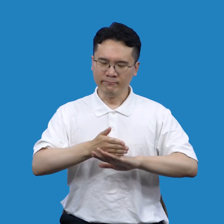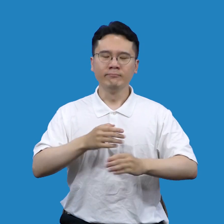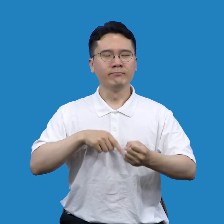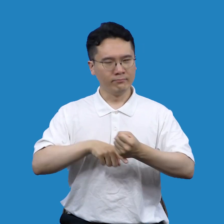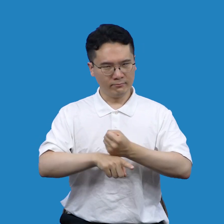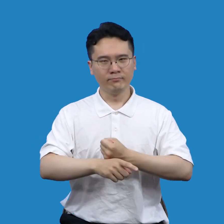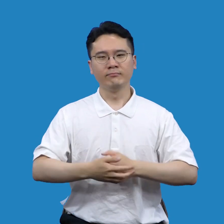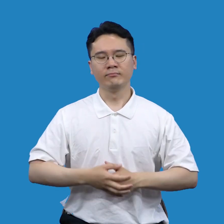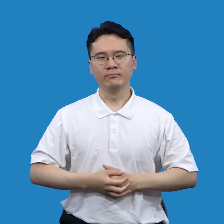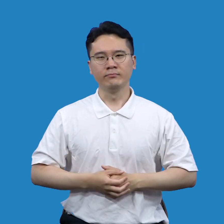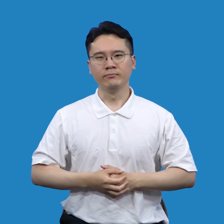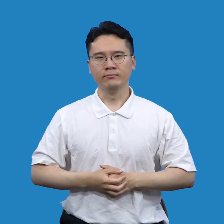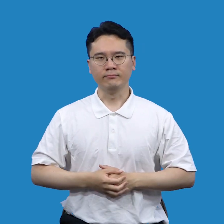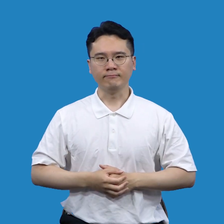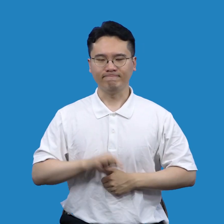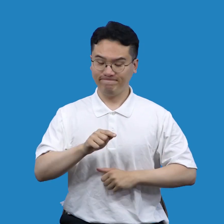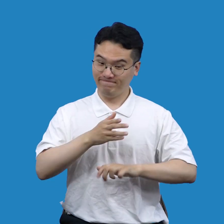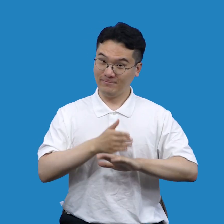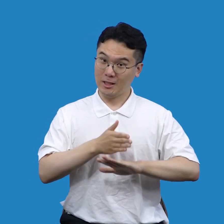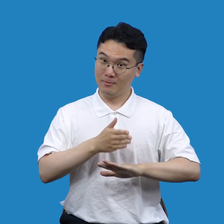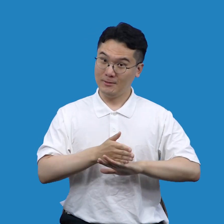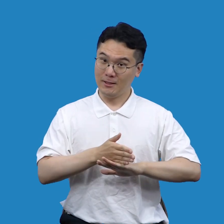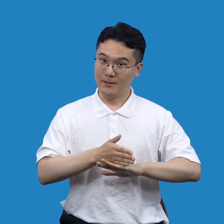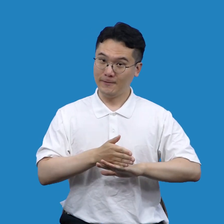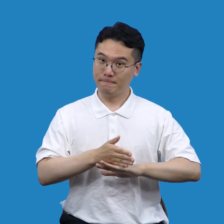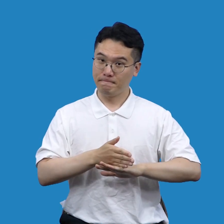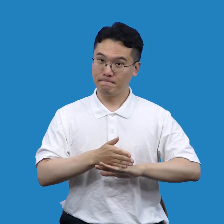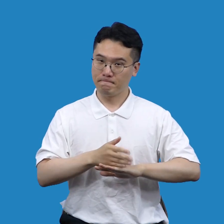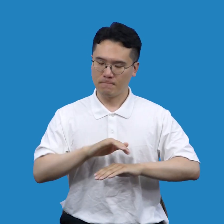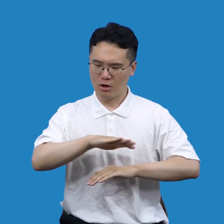것입니다. 이 감사가